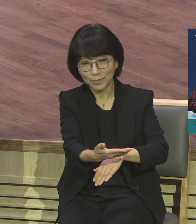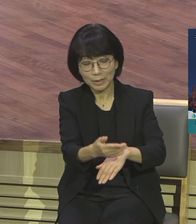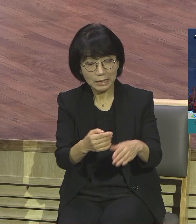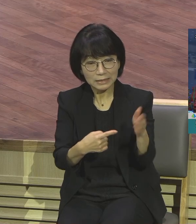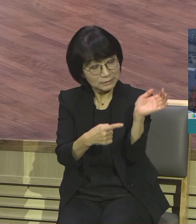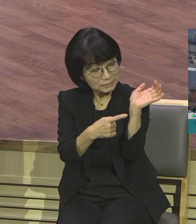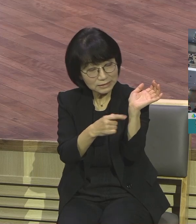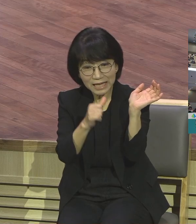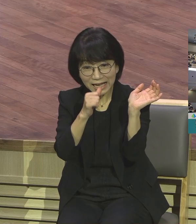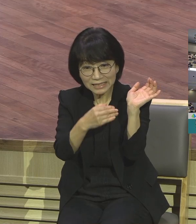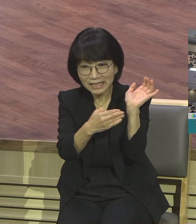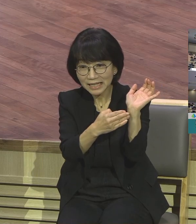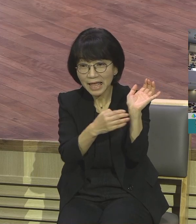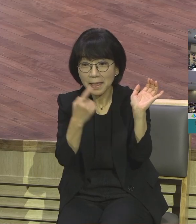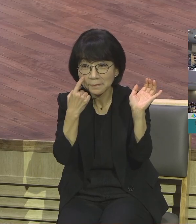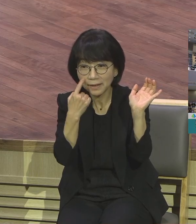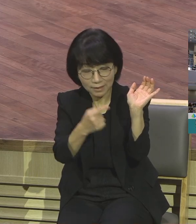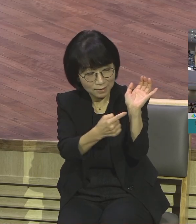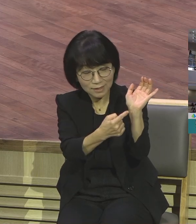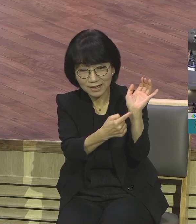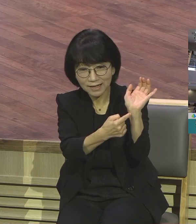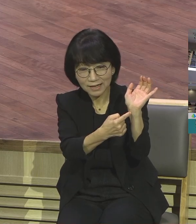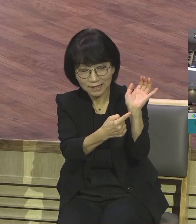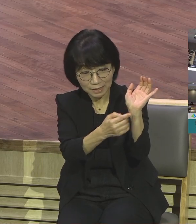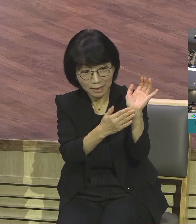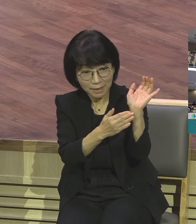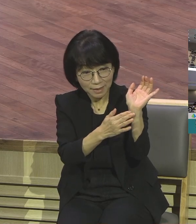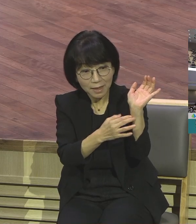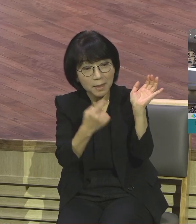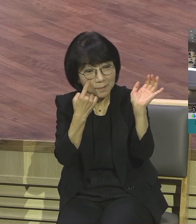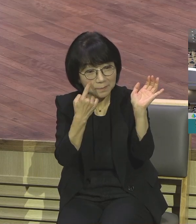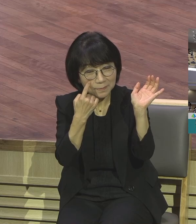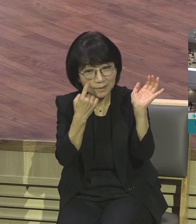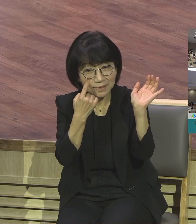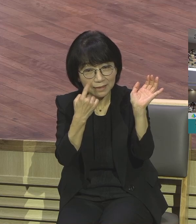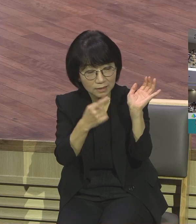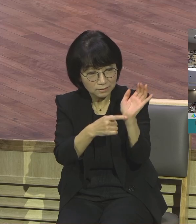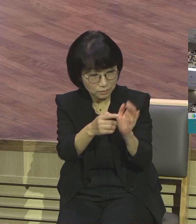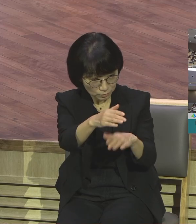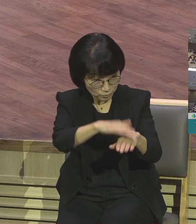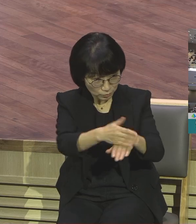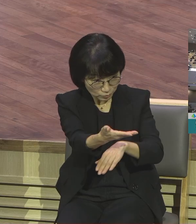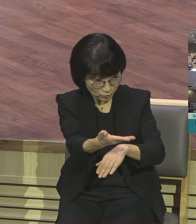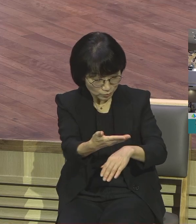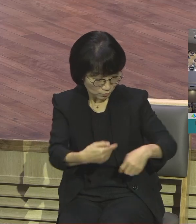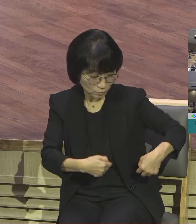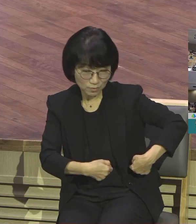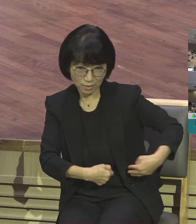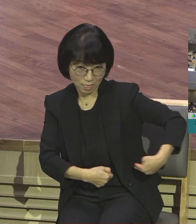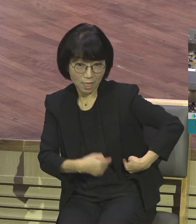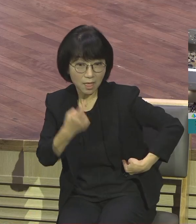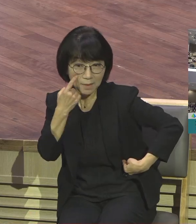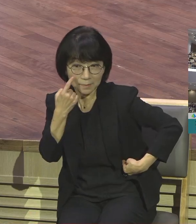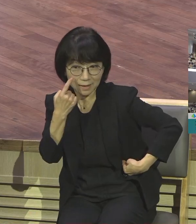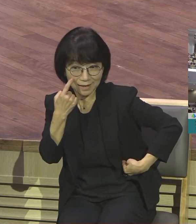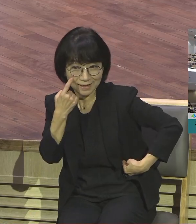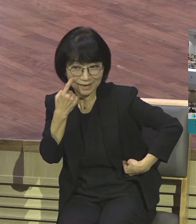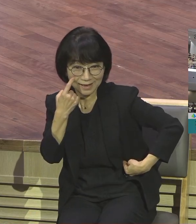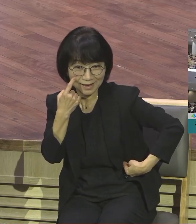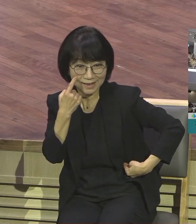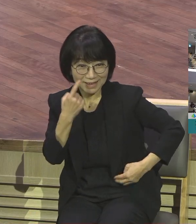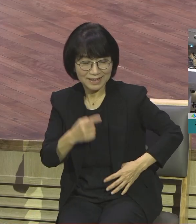내밀어 내 손에 있는 자국 만져보고 너 손을 내밀어 내 옆구리에 넣어보라.